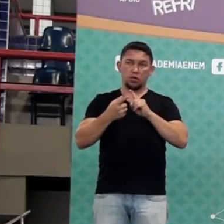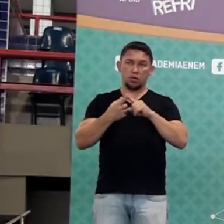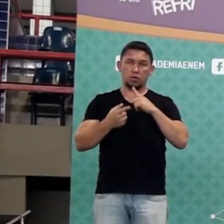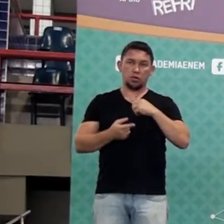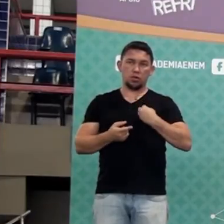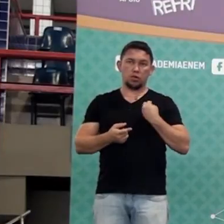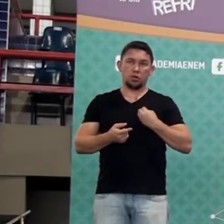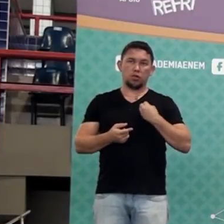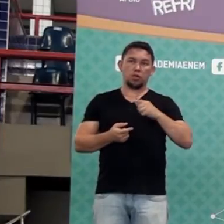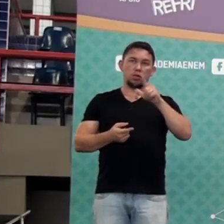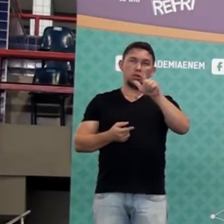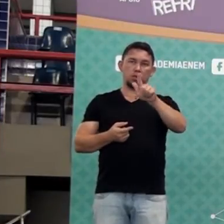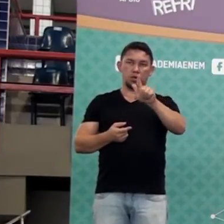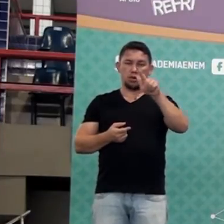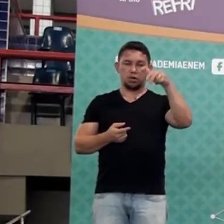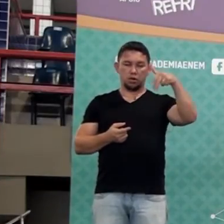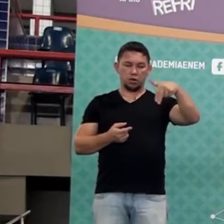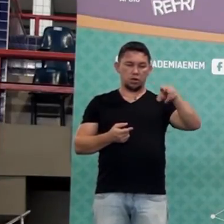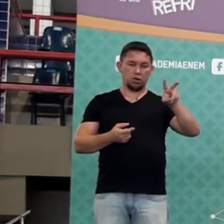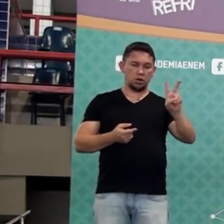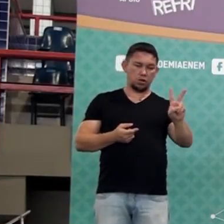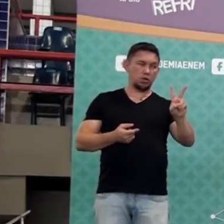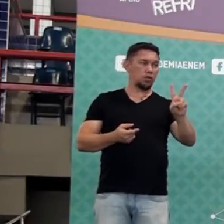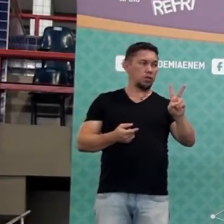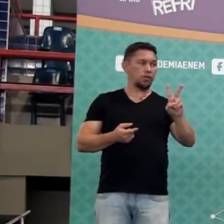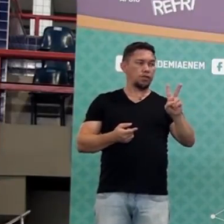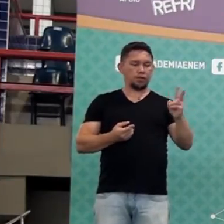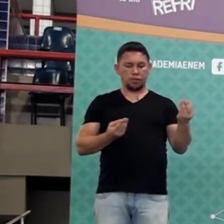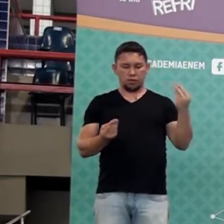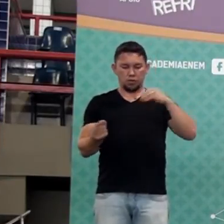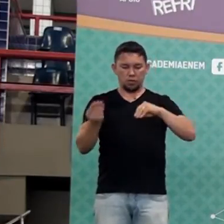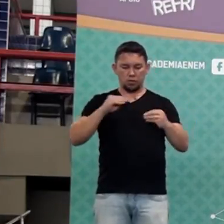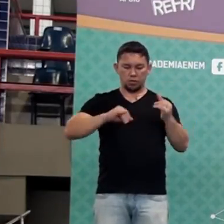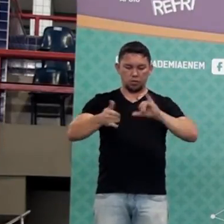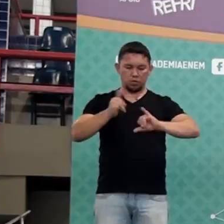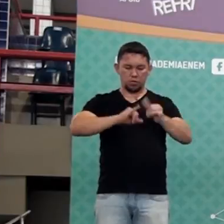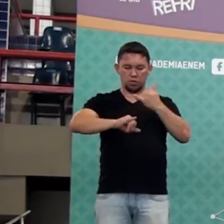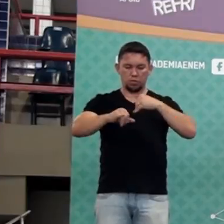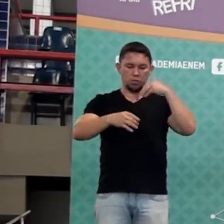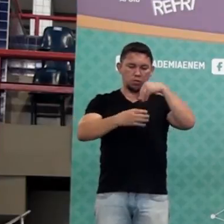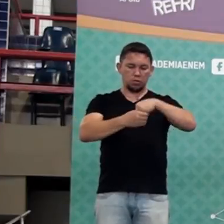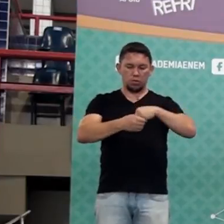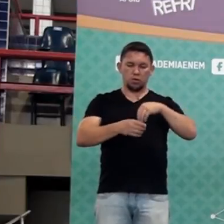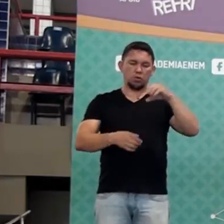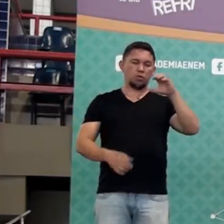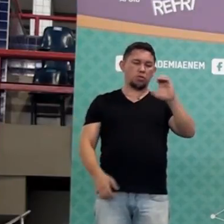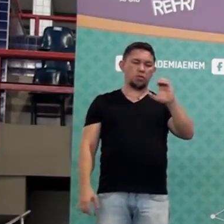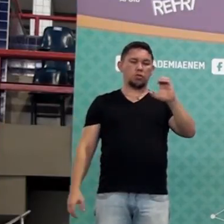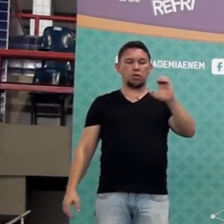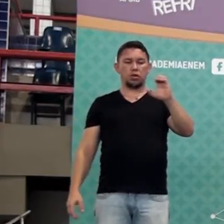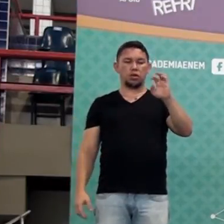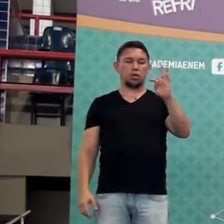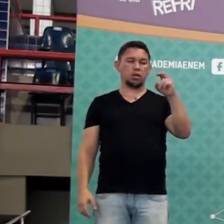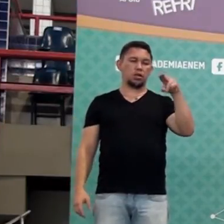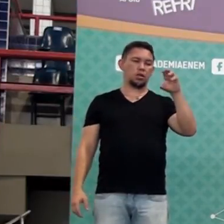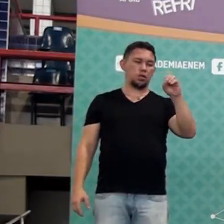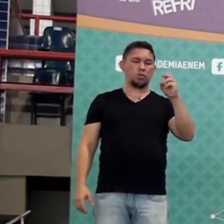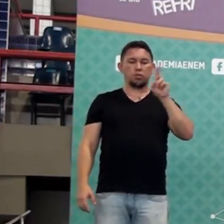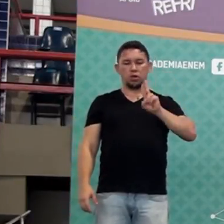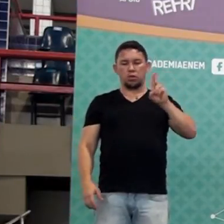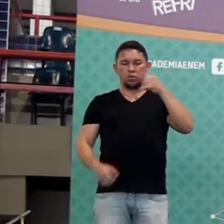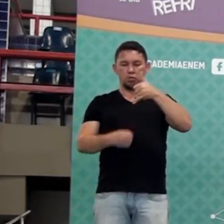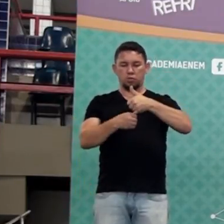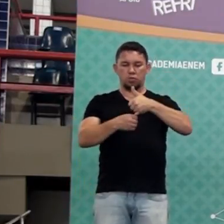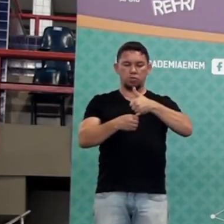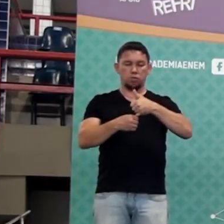o GNV. Aí esse não, realmente tem que adicionar um outro gás, que é o etano, para que ele seja utilizado em combustíveis,